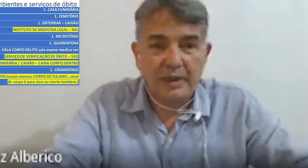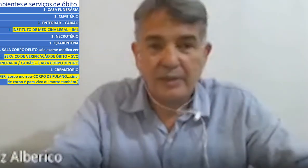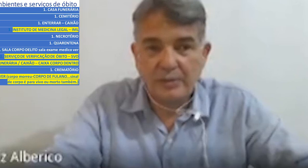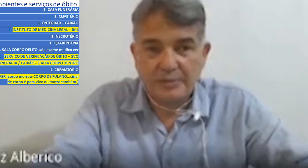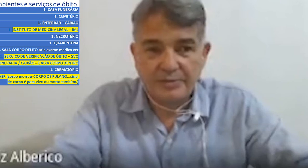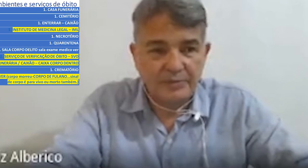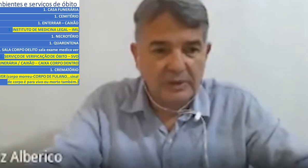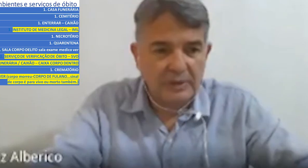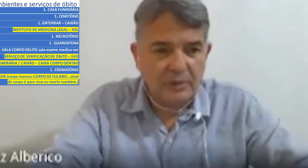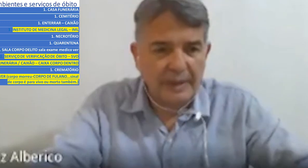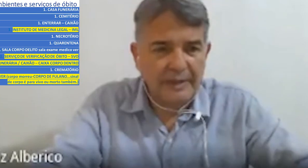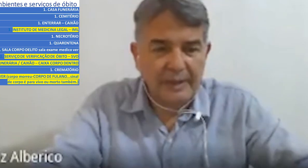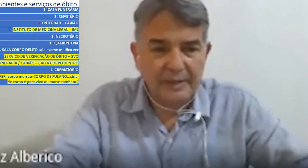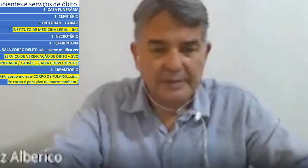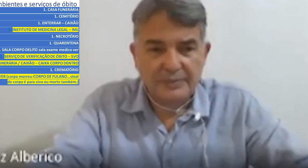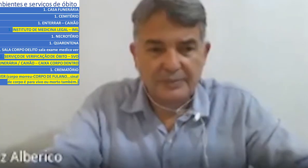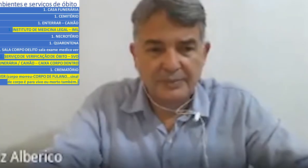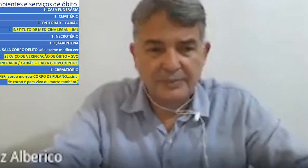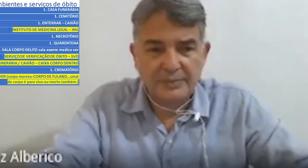Necrotério, quarentena.